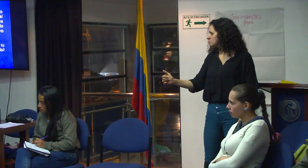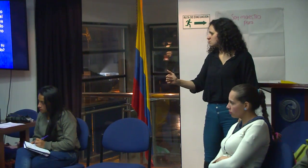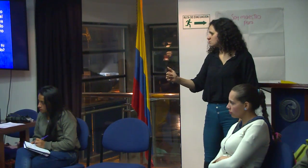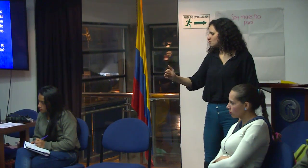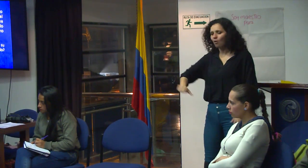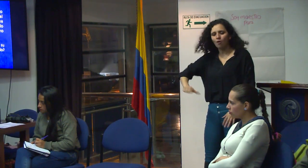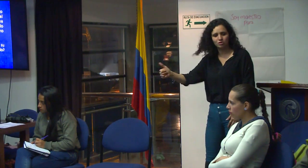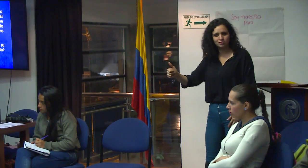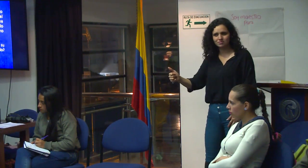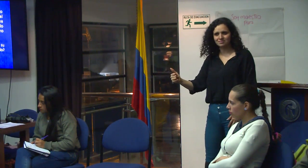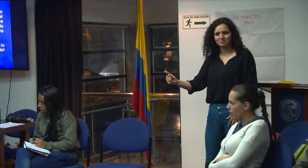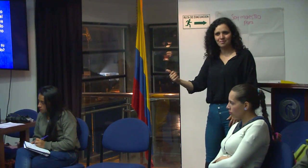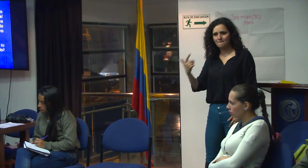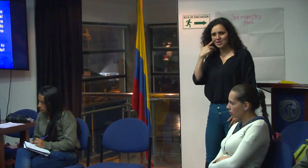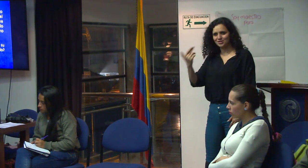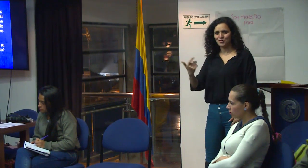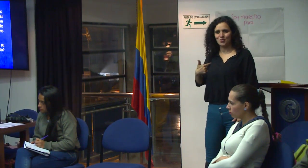lugar.